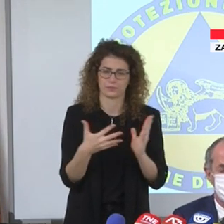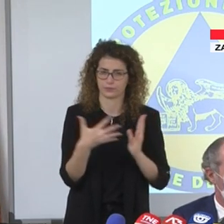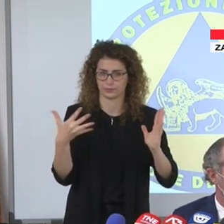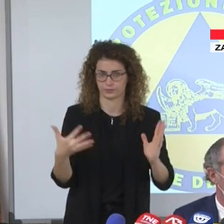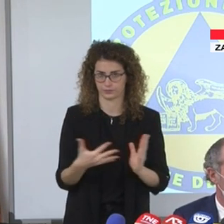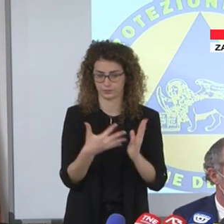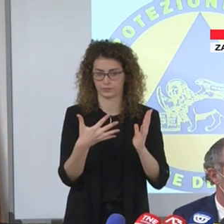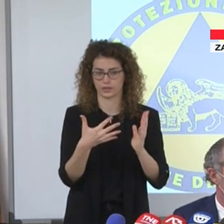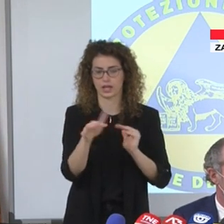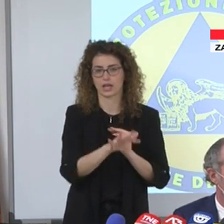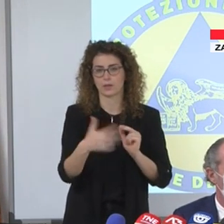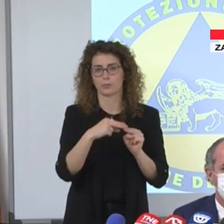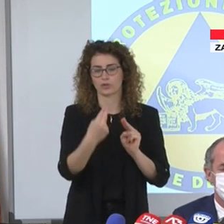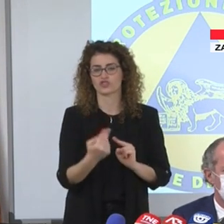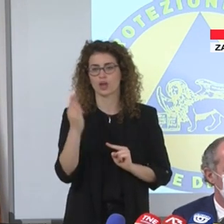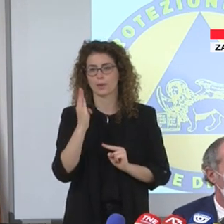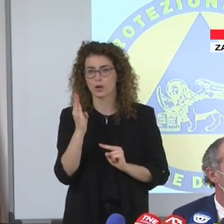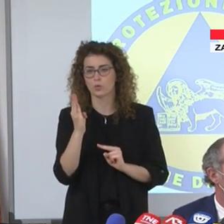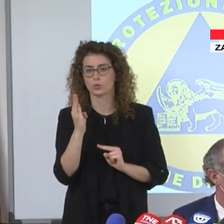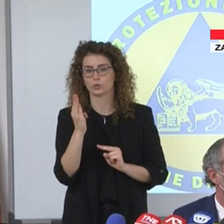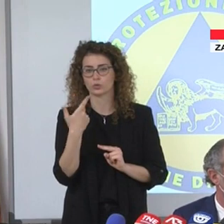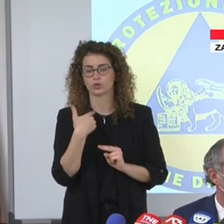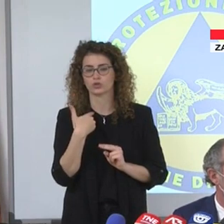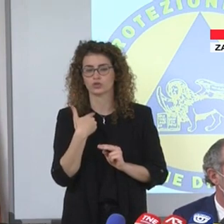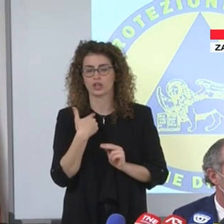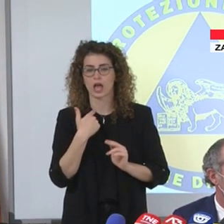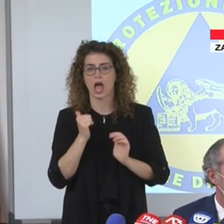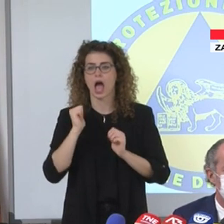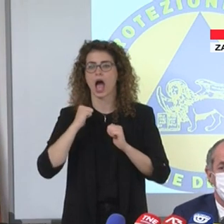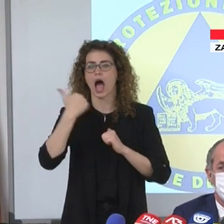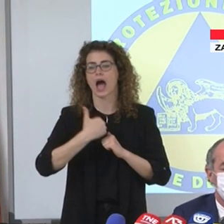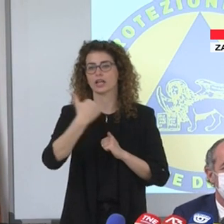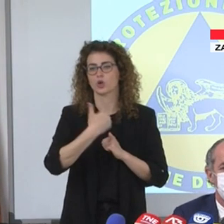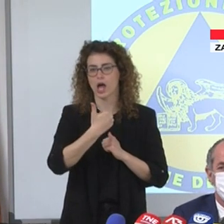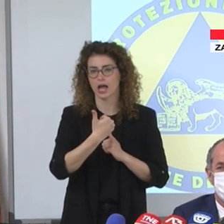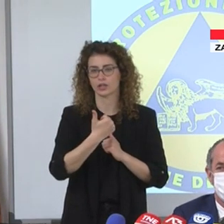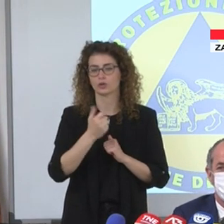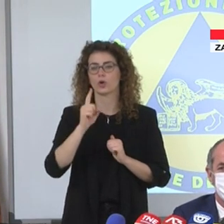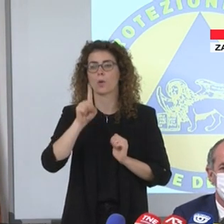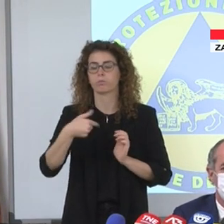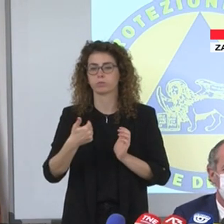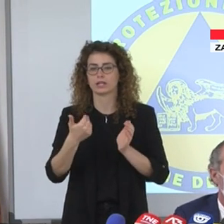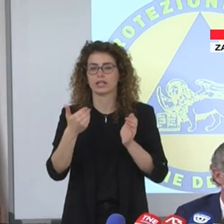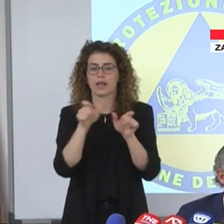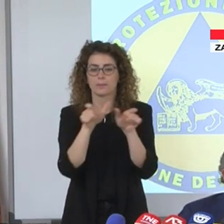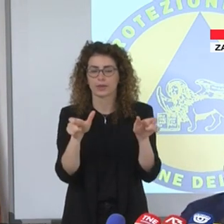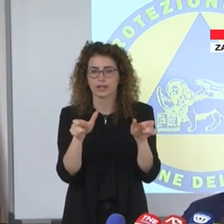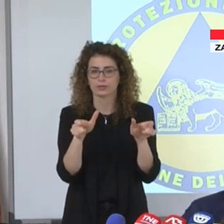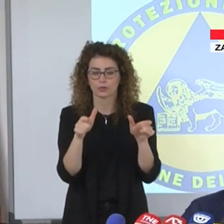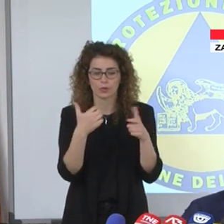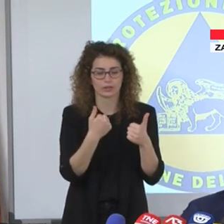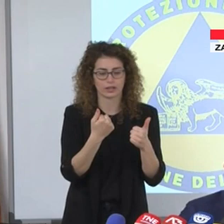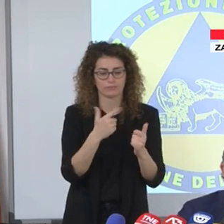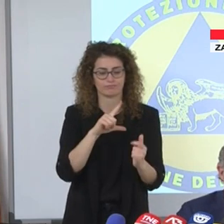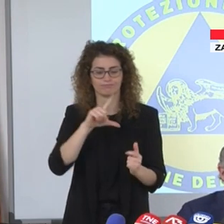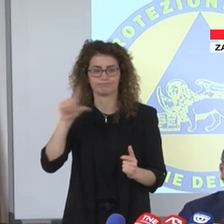è un territorio, quello della provincia di Belluno, che si spopola di 1000 abitanti all'anno, perché c'è poco di manteniamo i giovani in montagna, però, cioè, ad